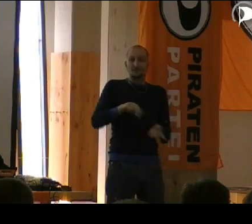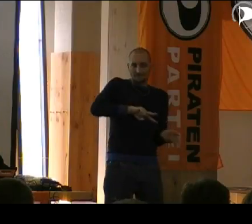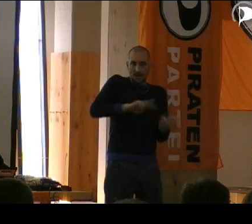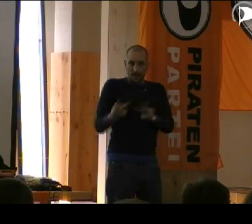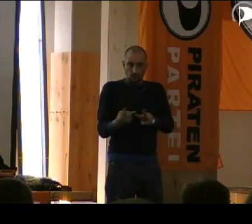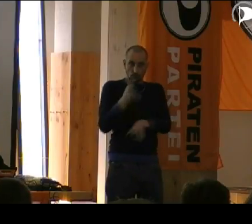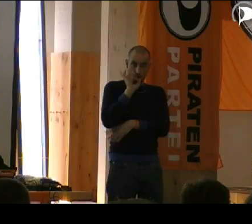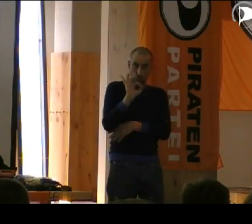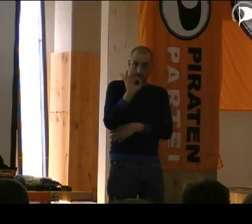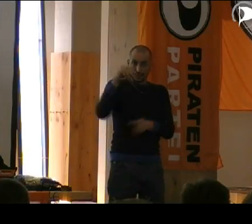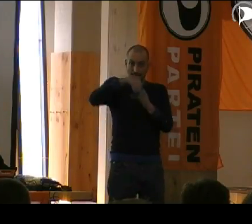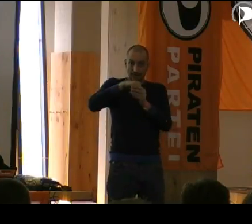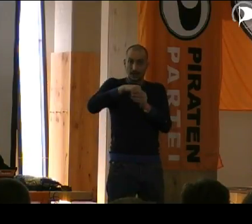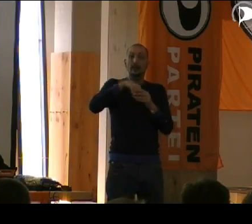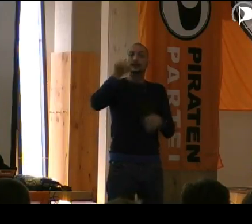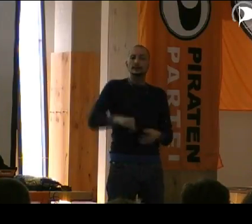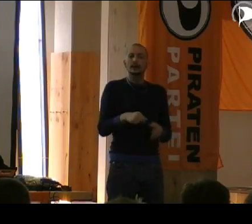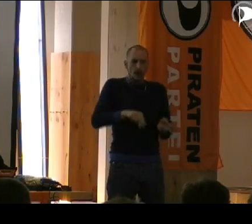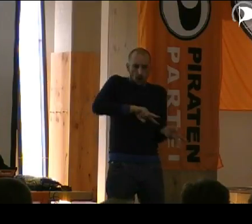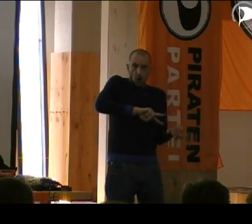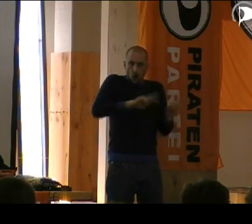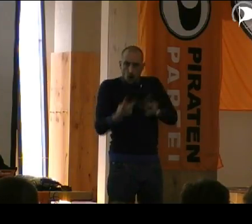wir dürfen veränderungen nicht